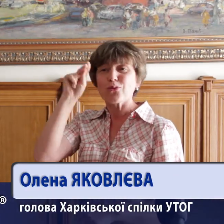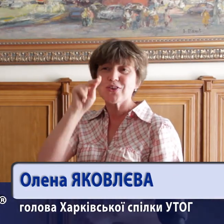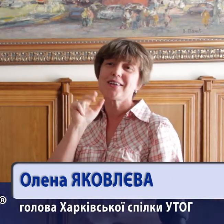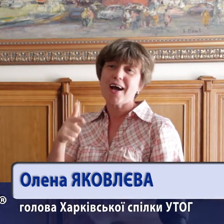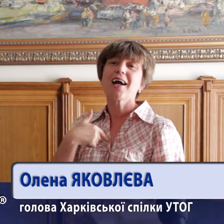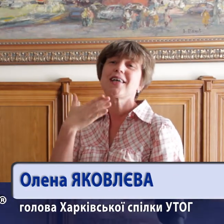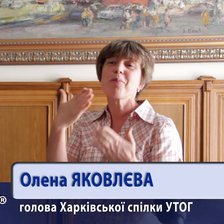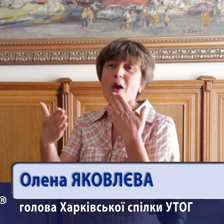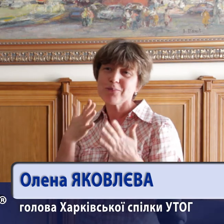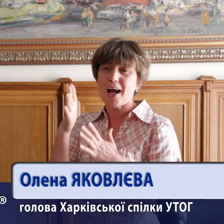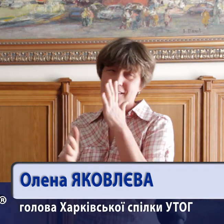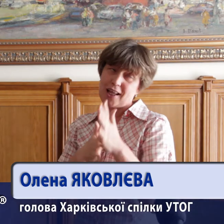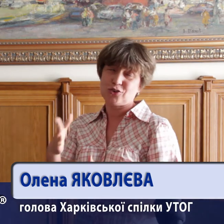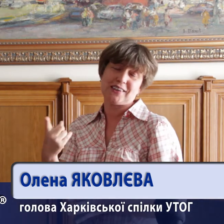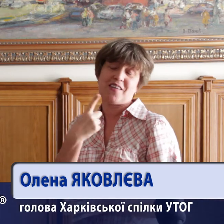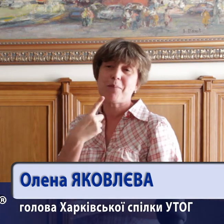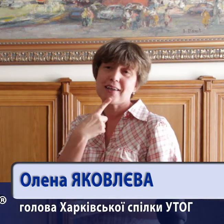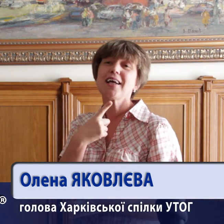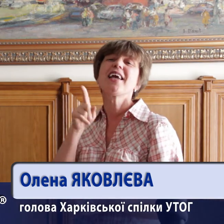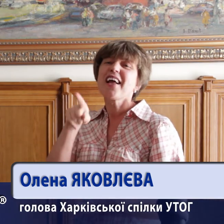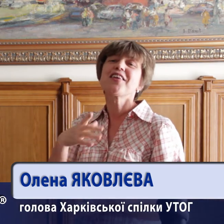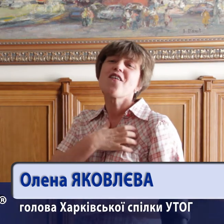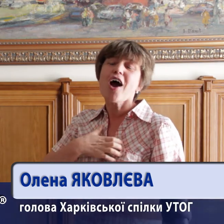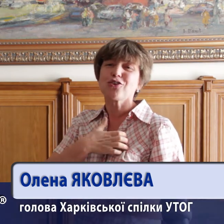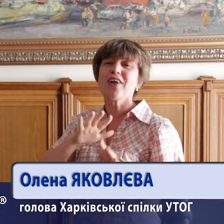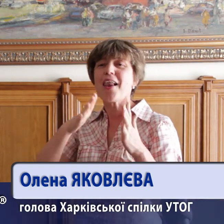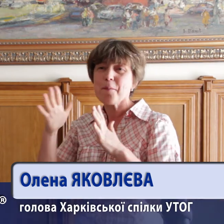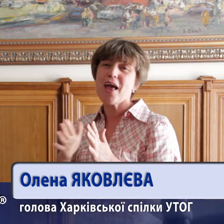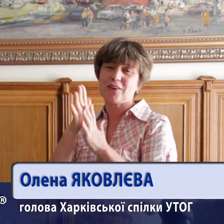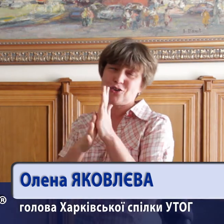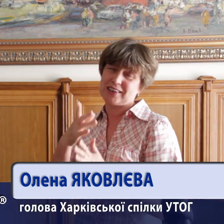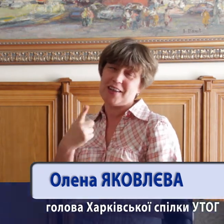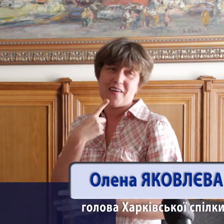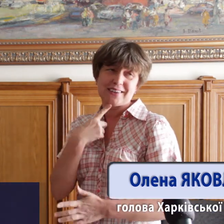чоловік. Він навчився, як і я, общатися жестами.